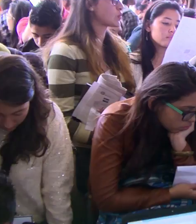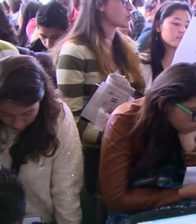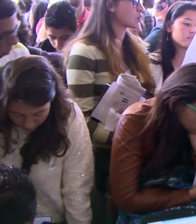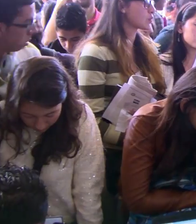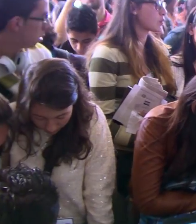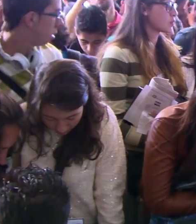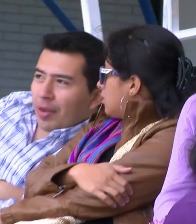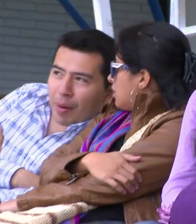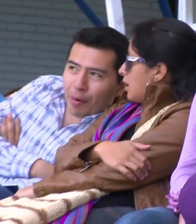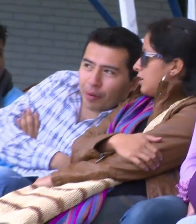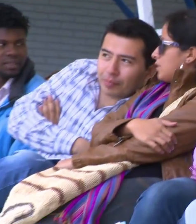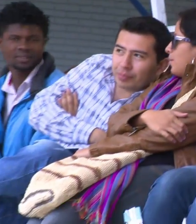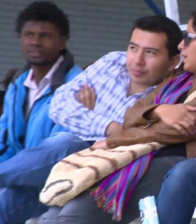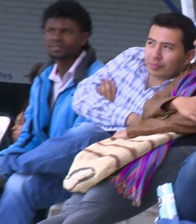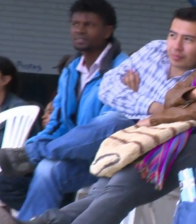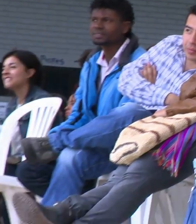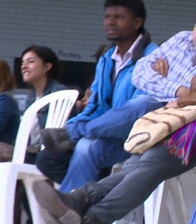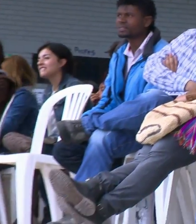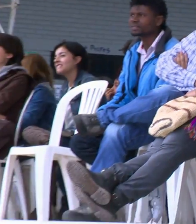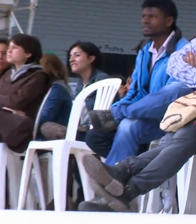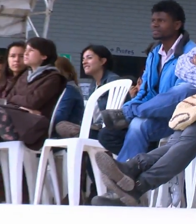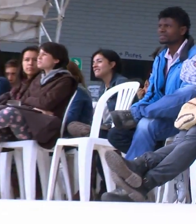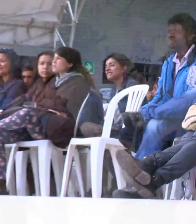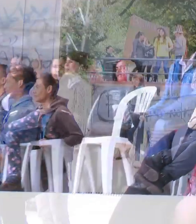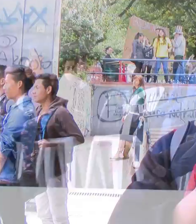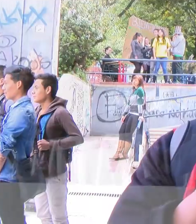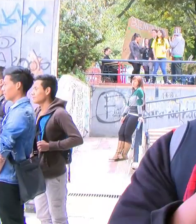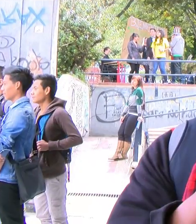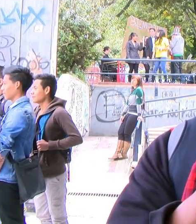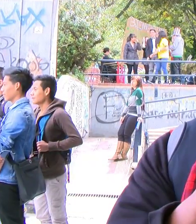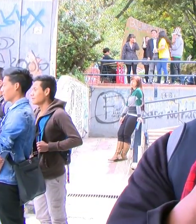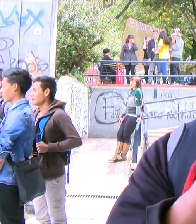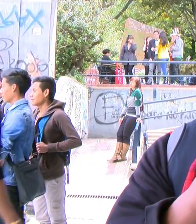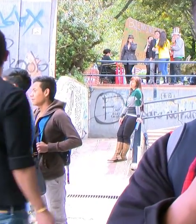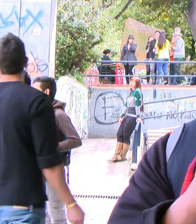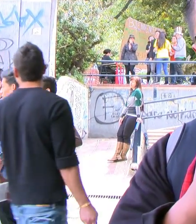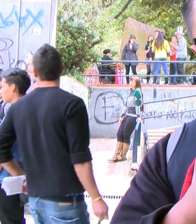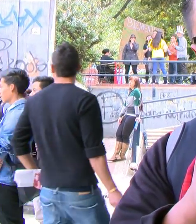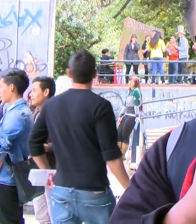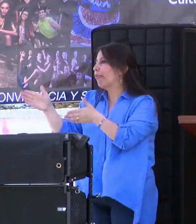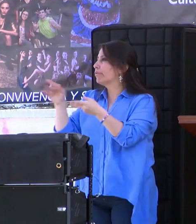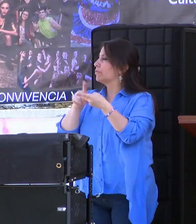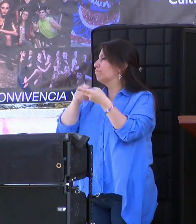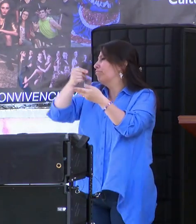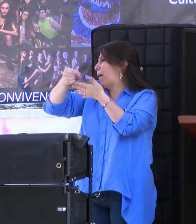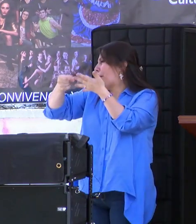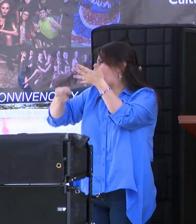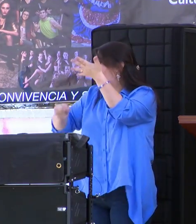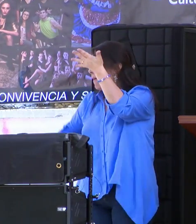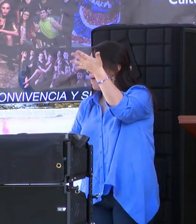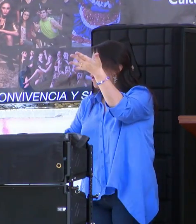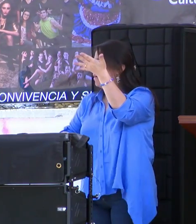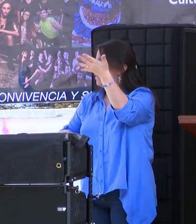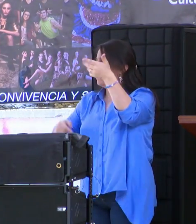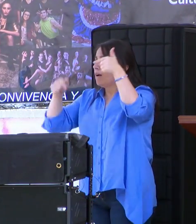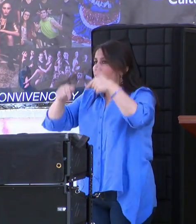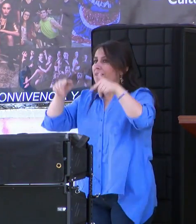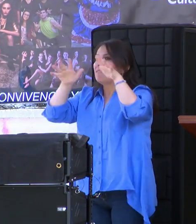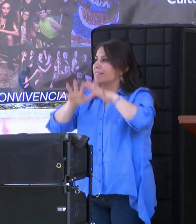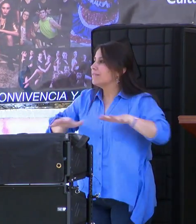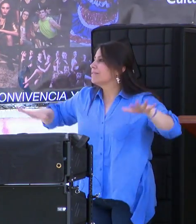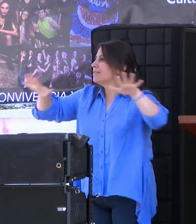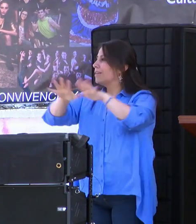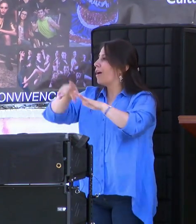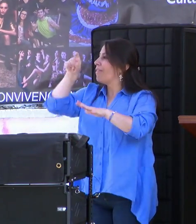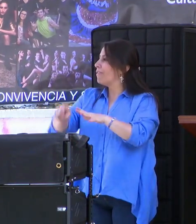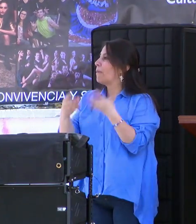cultura de paz, con un compromiso social ante la construcción de un nuevo país, de un nuevo ciudadano. Este es un espacio y debe ser un